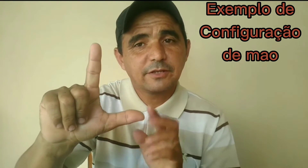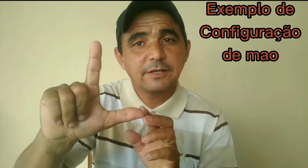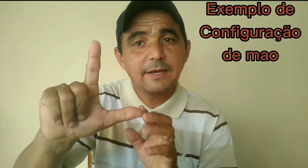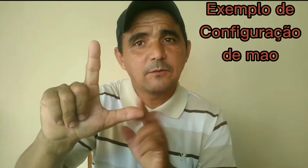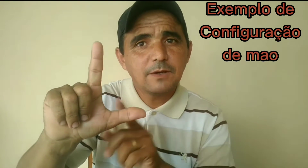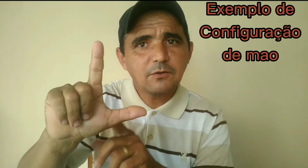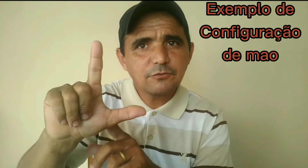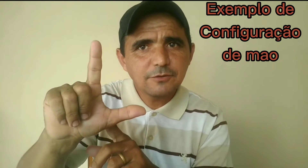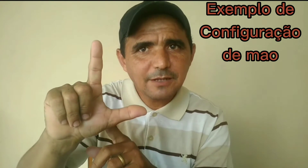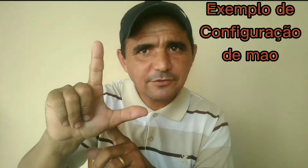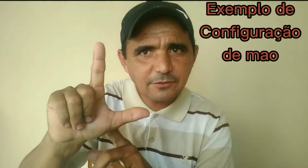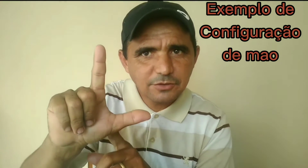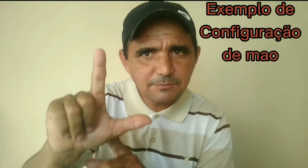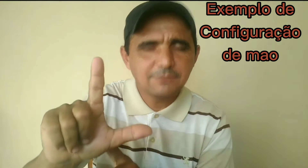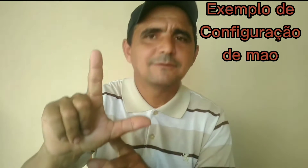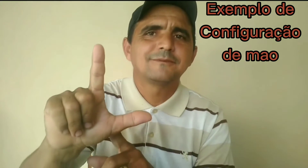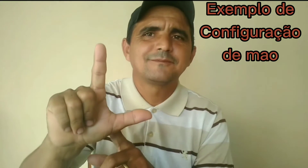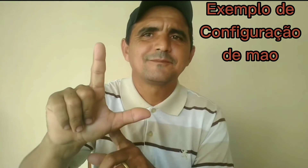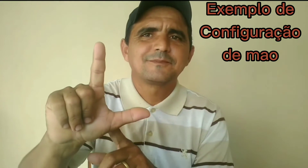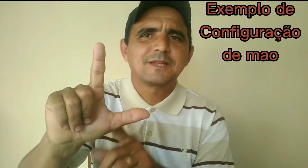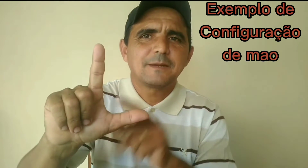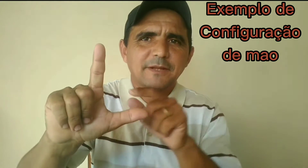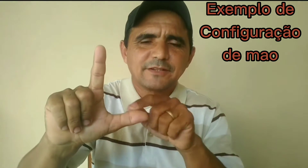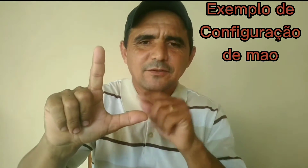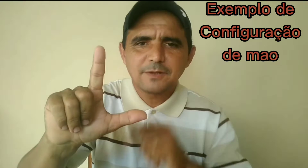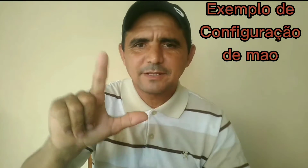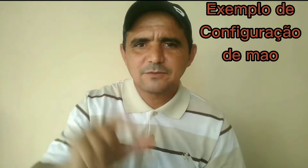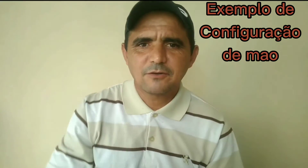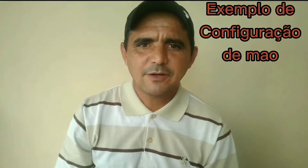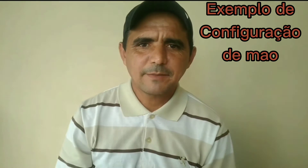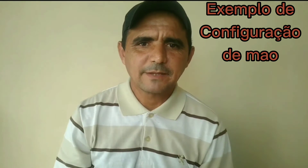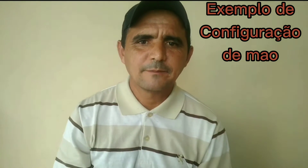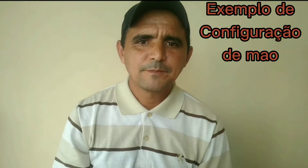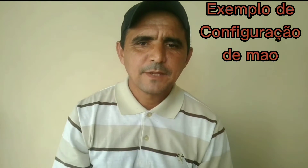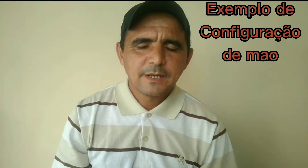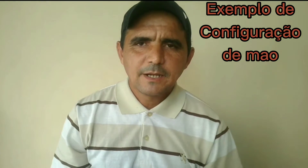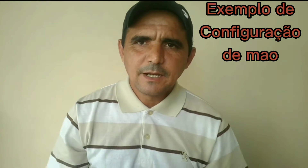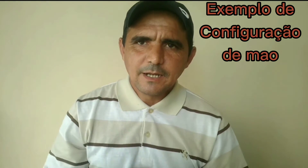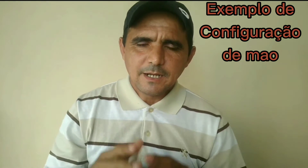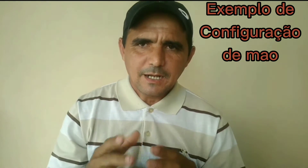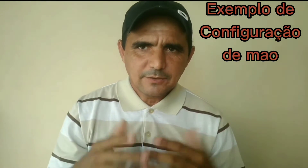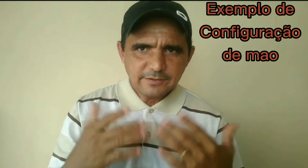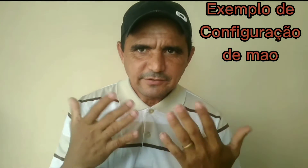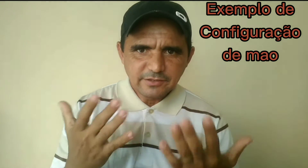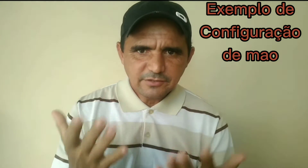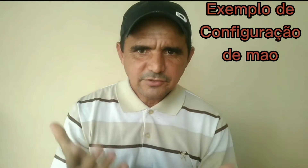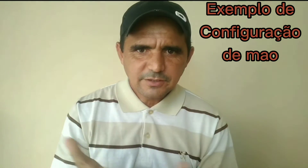aqui é uma configuração de mão representando uma letra do alfabeto. Agora existe,